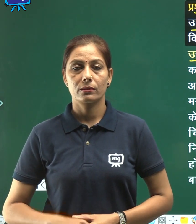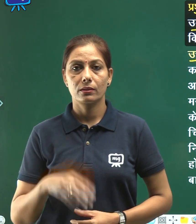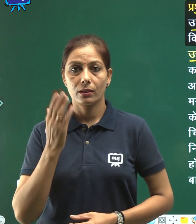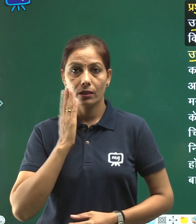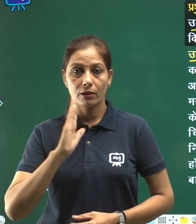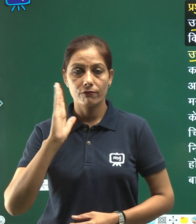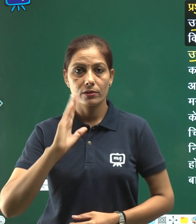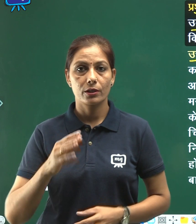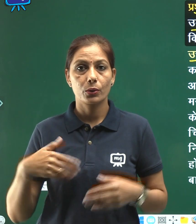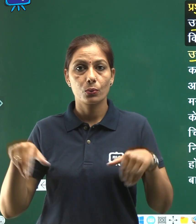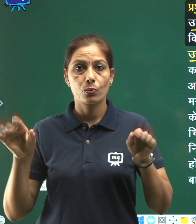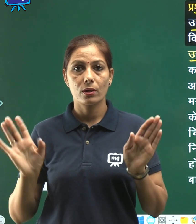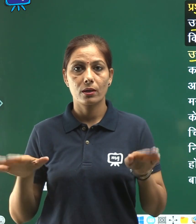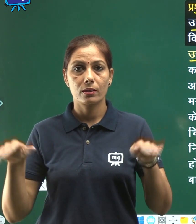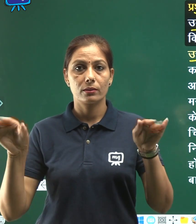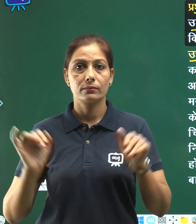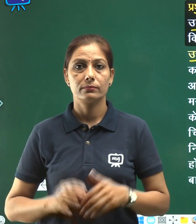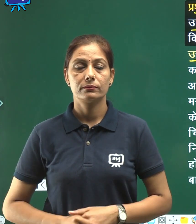कविता की उड़ान